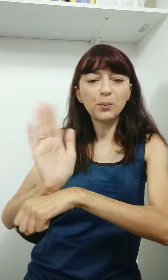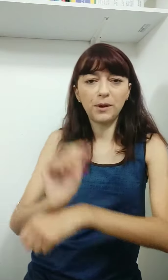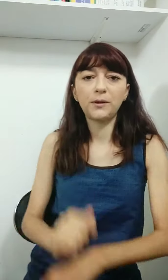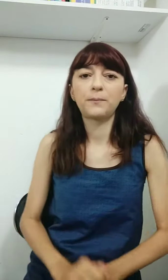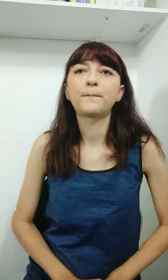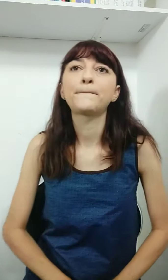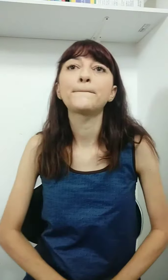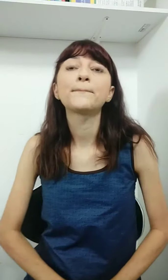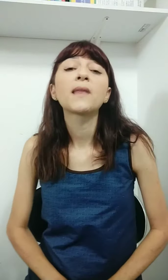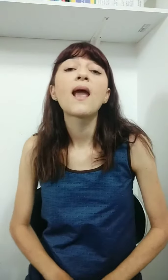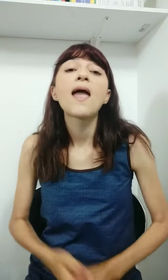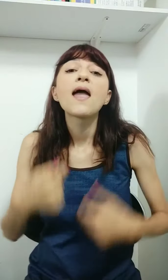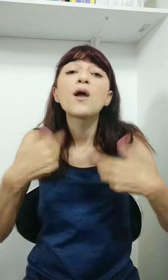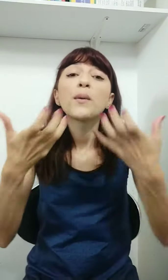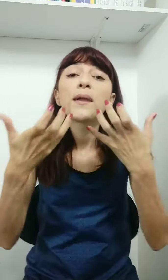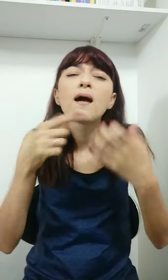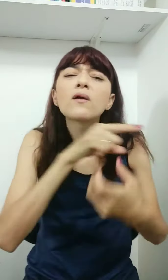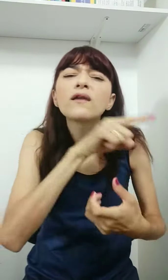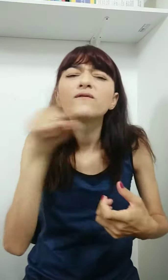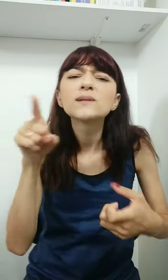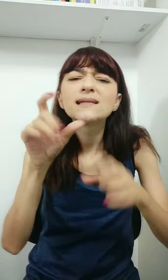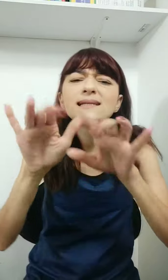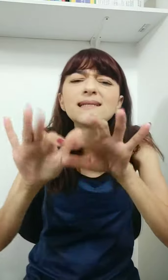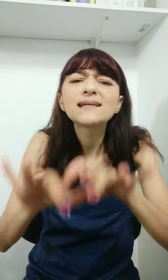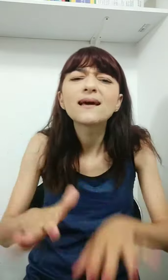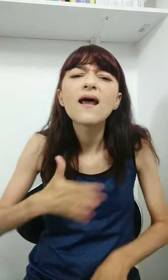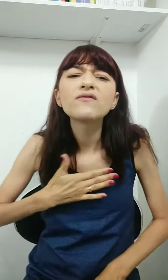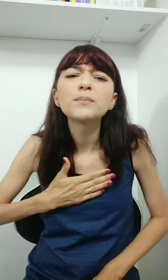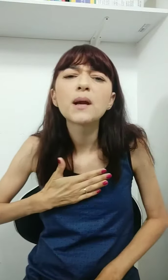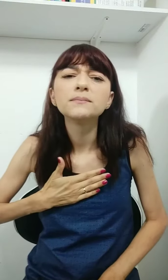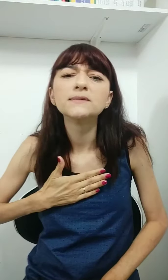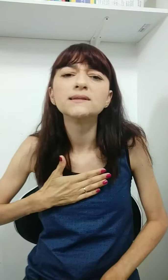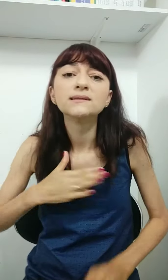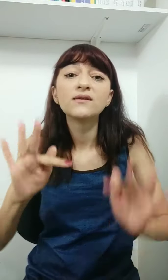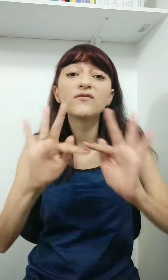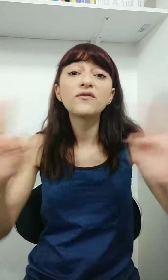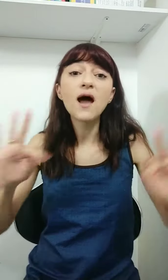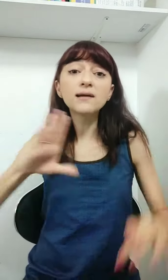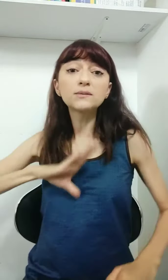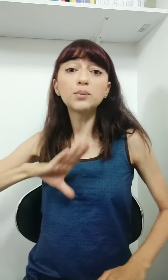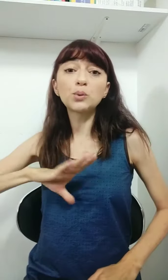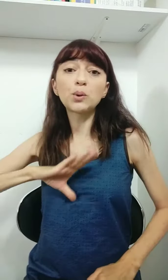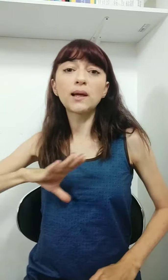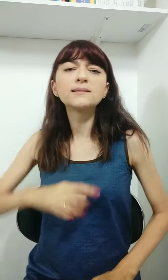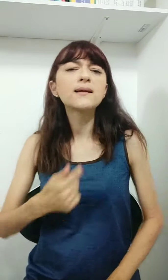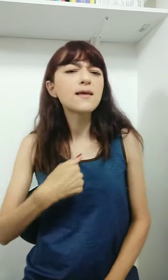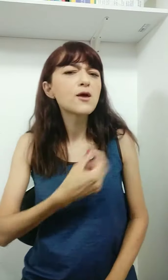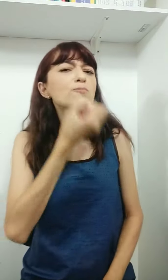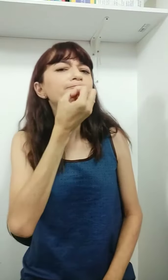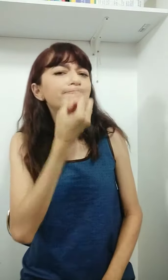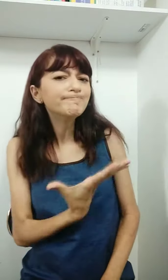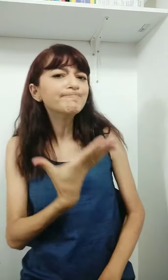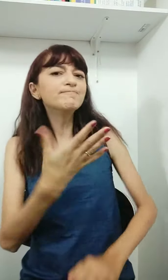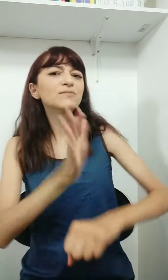dizer filme. Só que eu quero que vocês escrevam para mim a possível tradução dessa frase. Olha